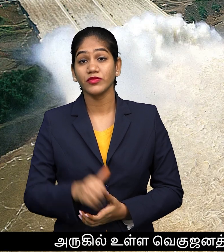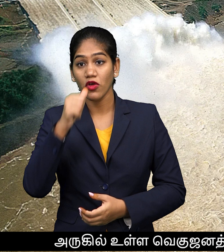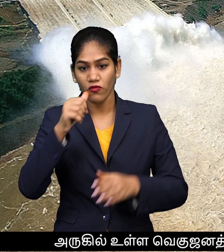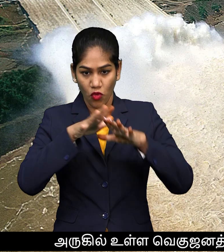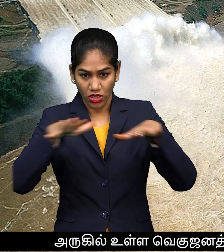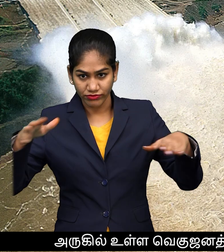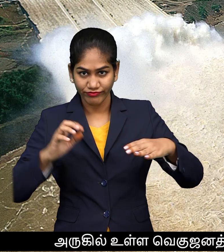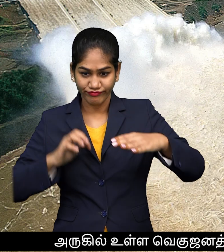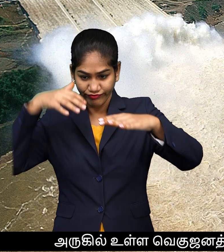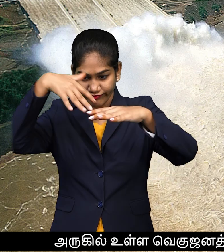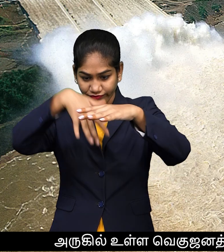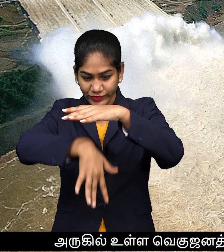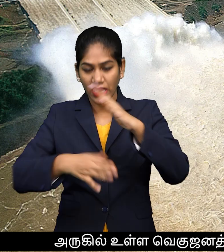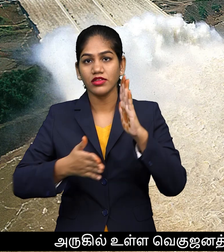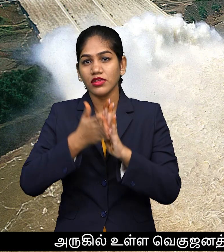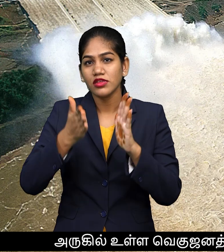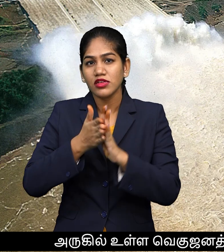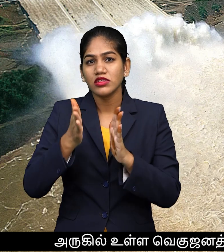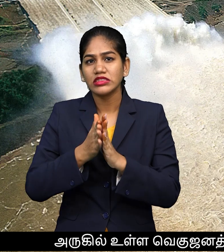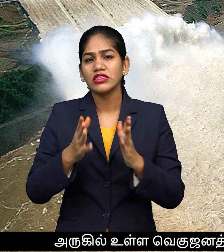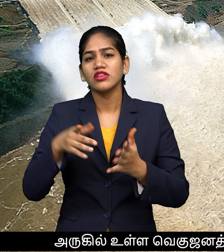வெகுஜனத்தை கட்டுமானத்திற்காக கருதுகிறது.